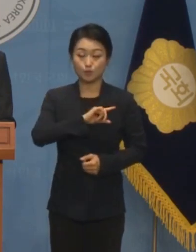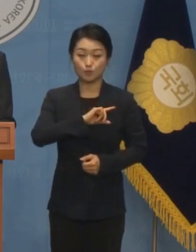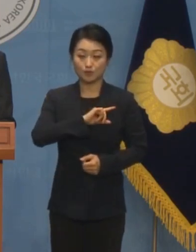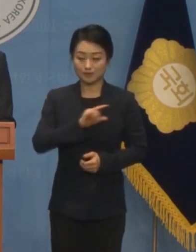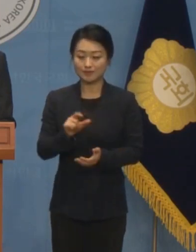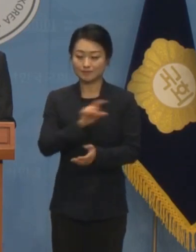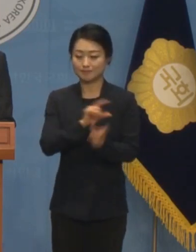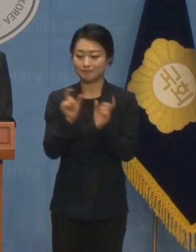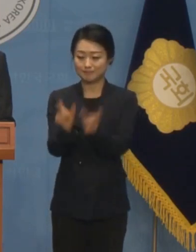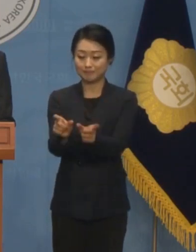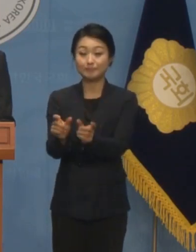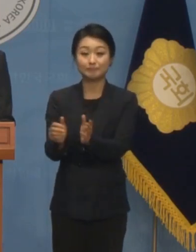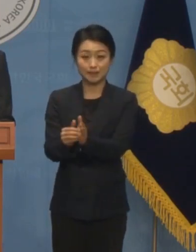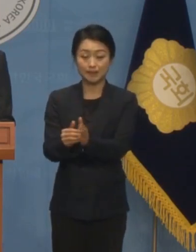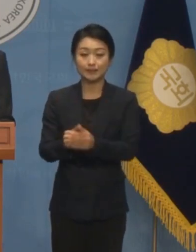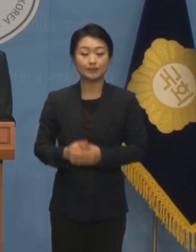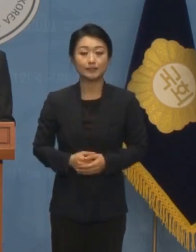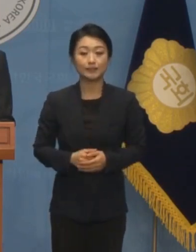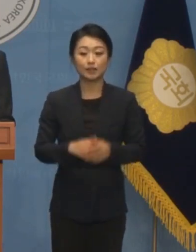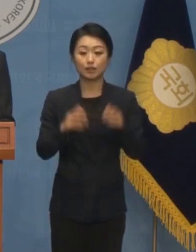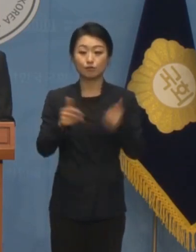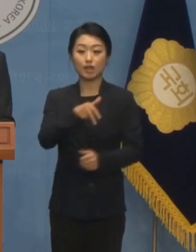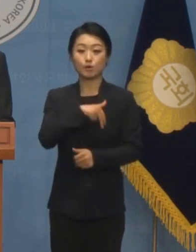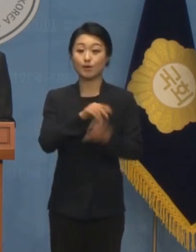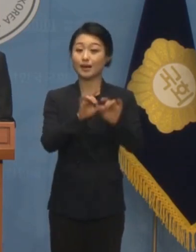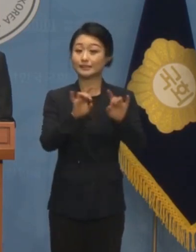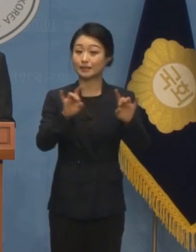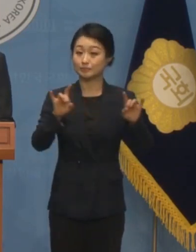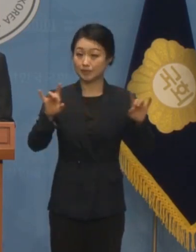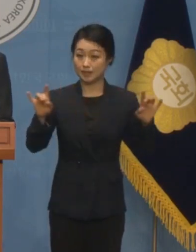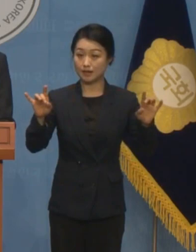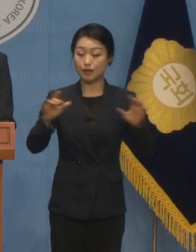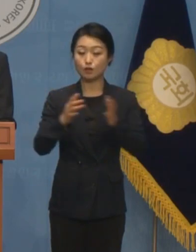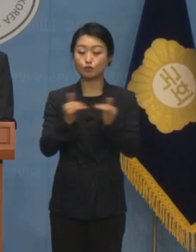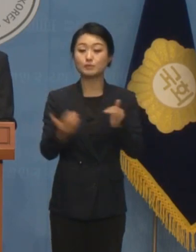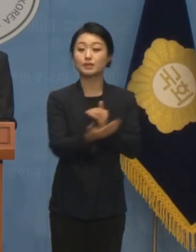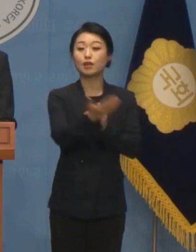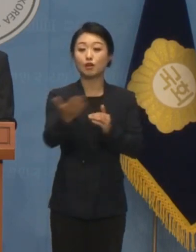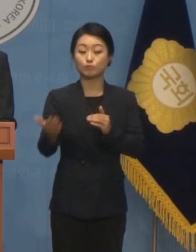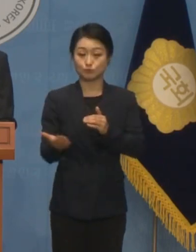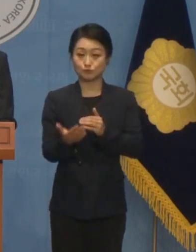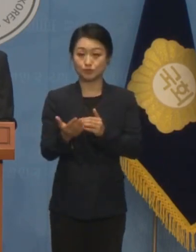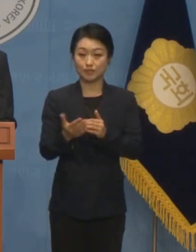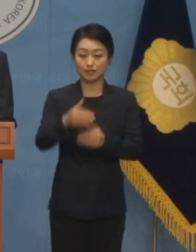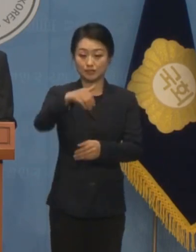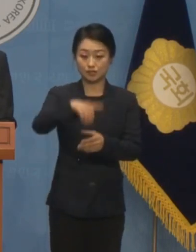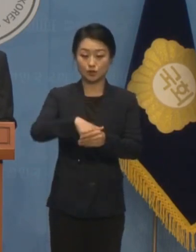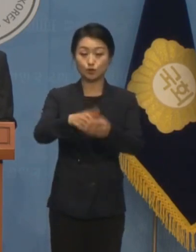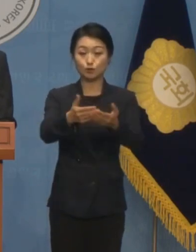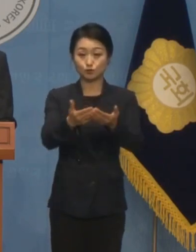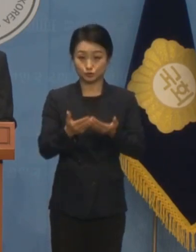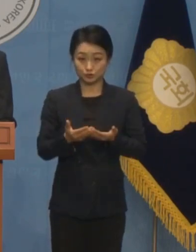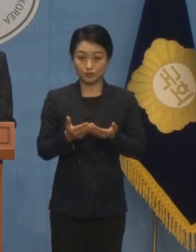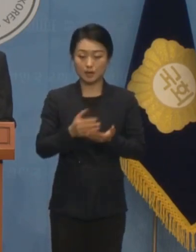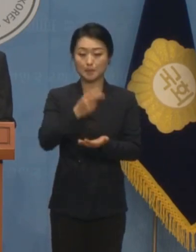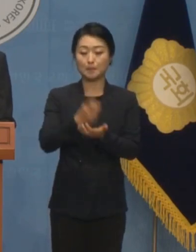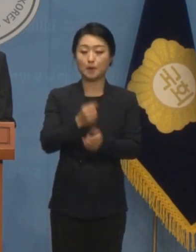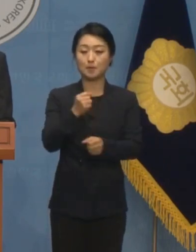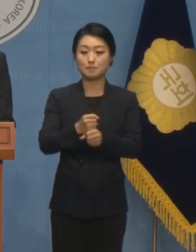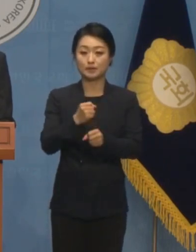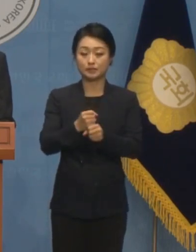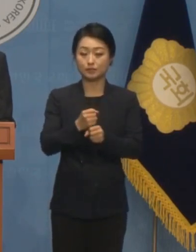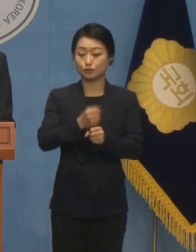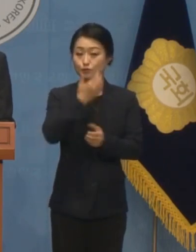함께해 주셨습니다. 국회의원의 한 사람 한 사람은 모두 국민의 뜻으로 당선된 헌법기관입니다.